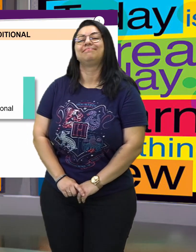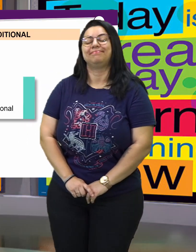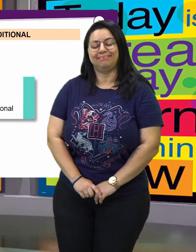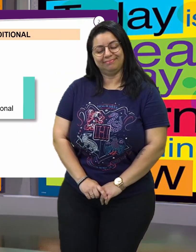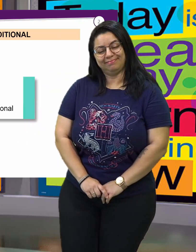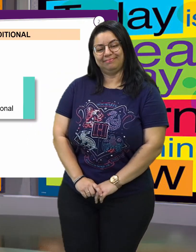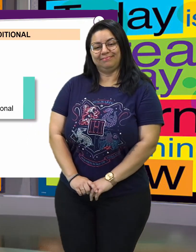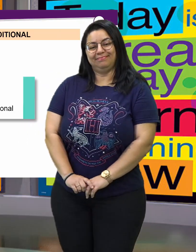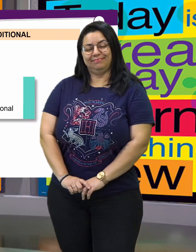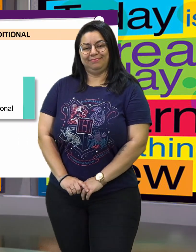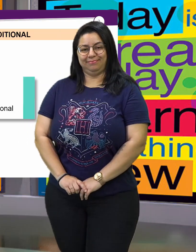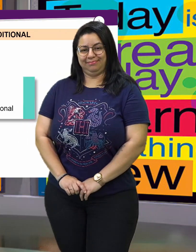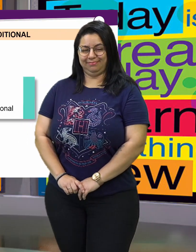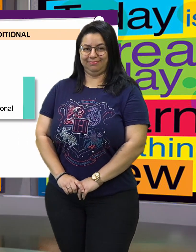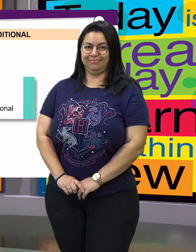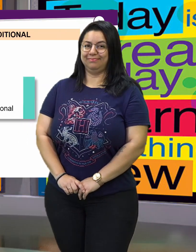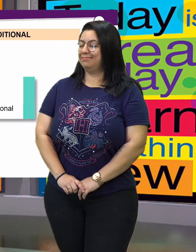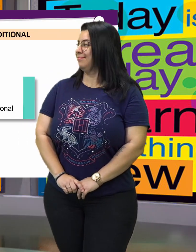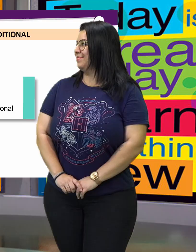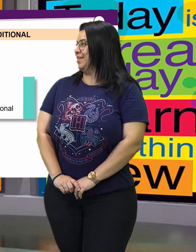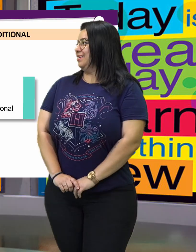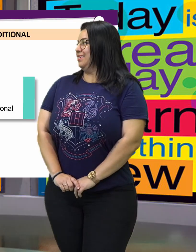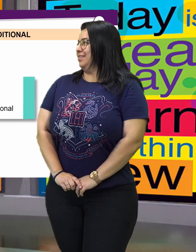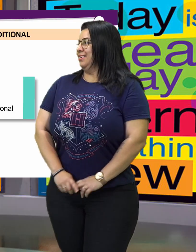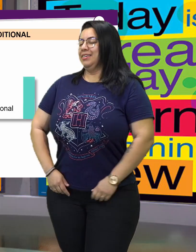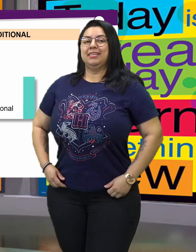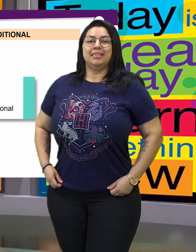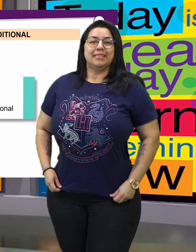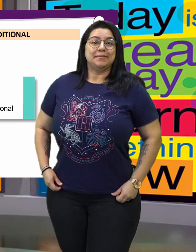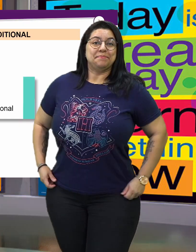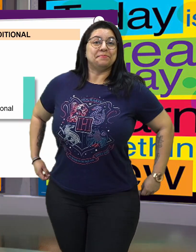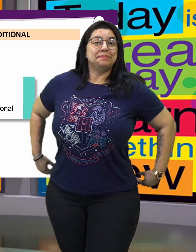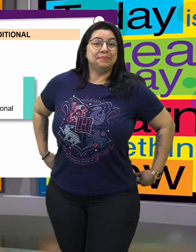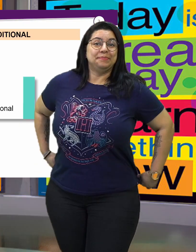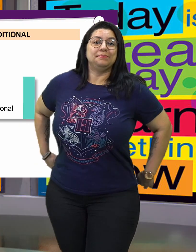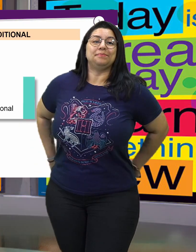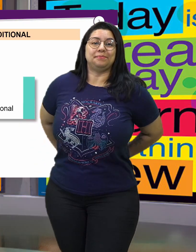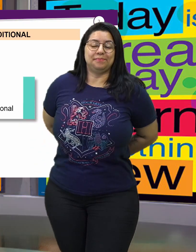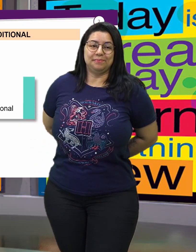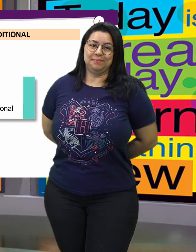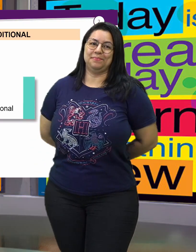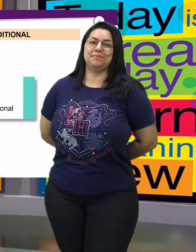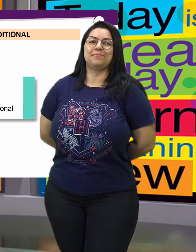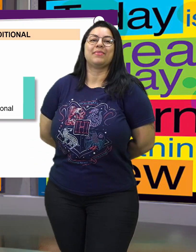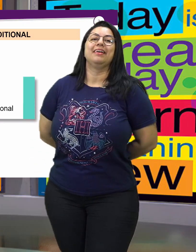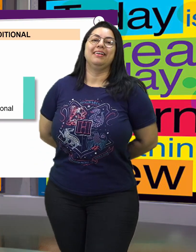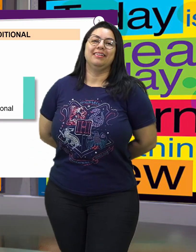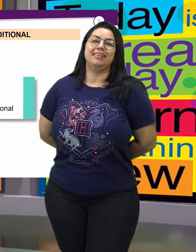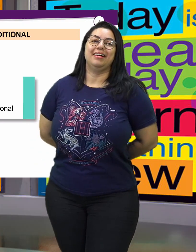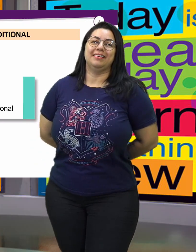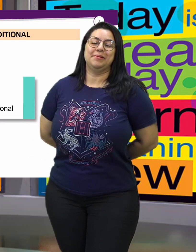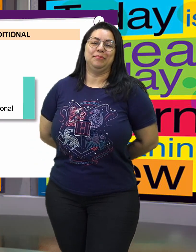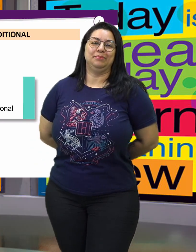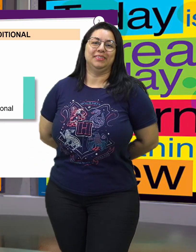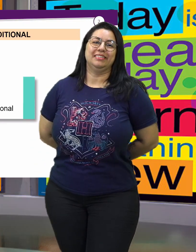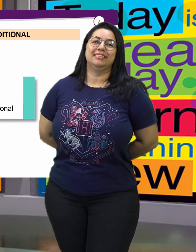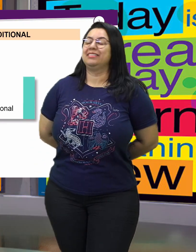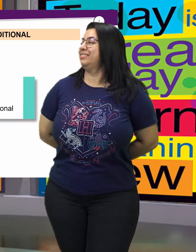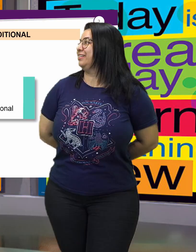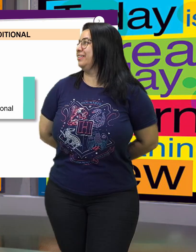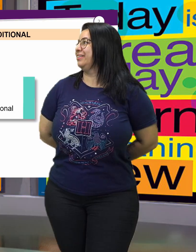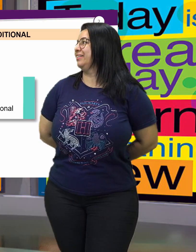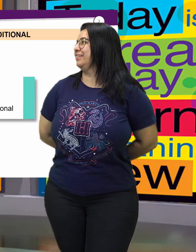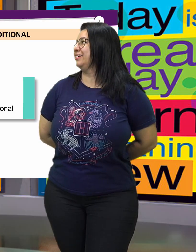Possibilidade, probabilidade. Aí a gente está falando agora de second conditional. E a segunda condicional ela já vai ser um pouquinho diferente. Até